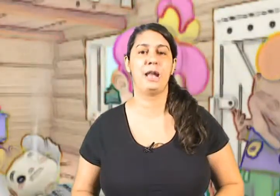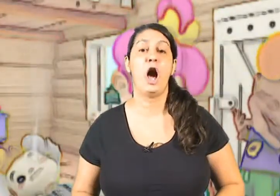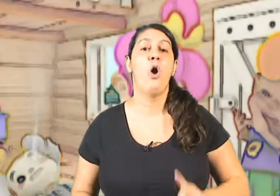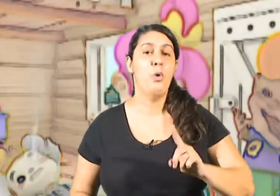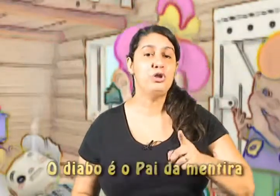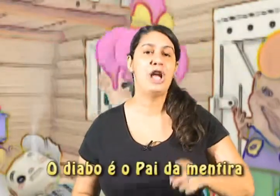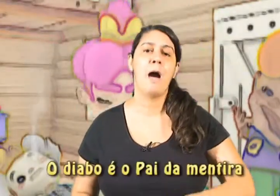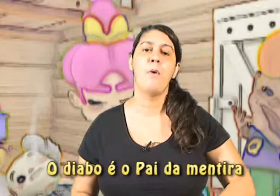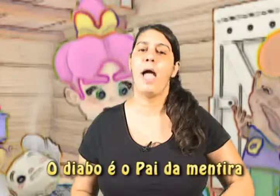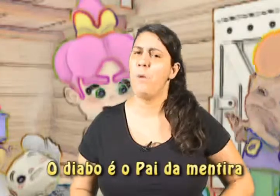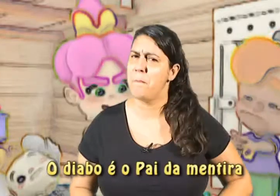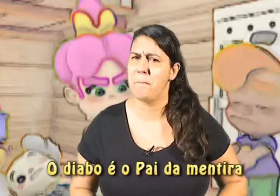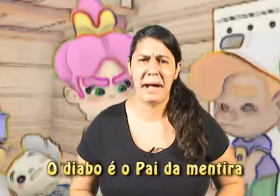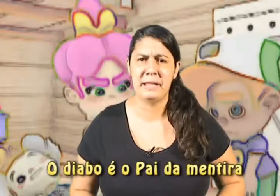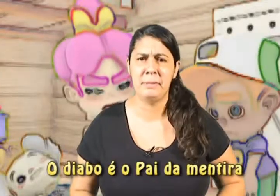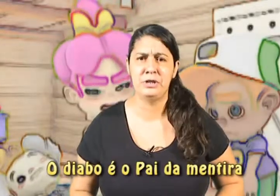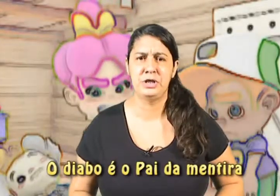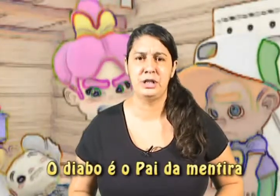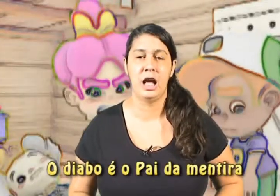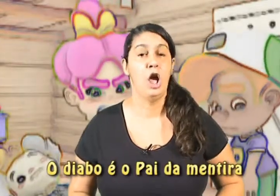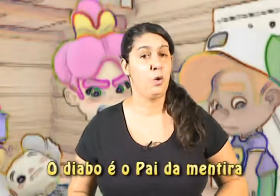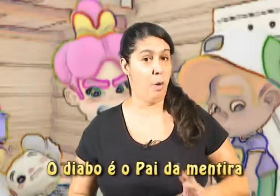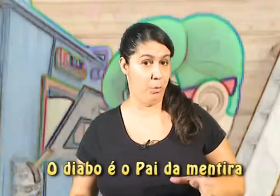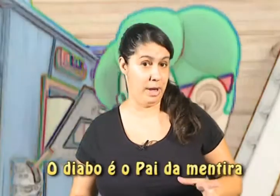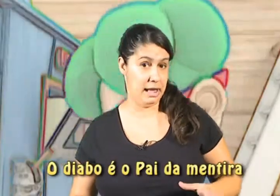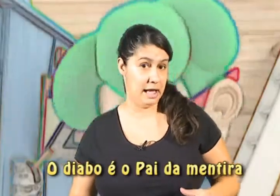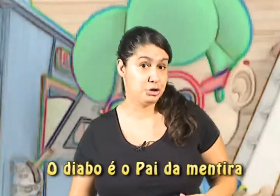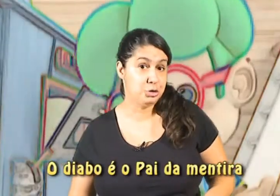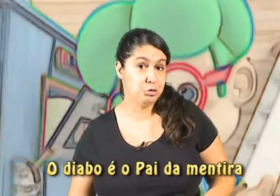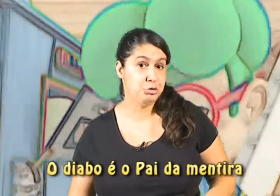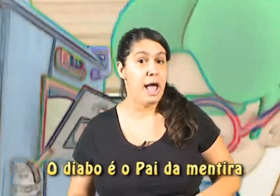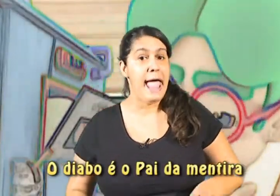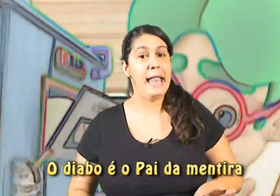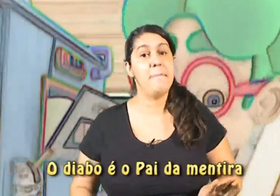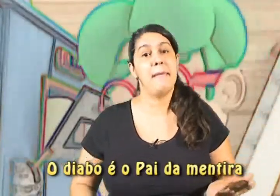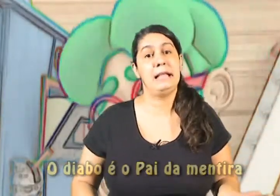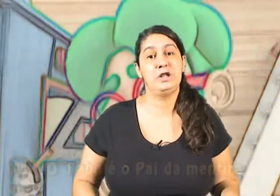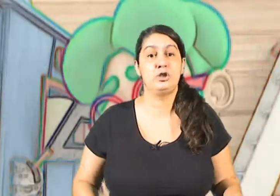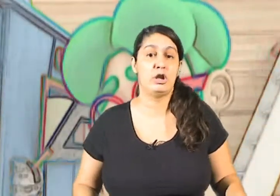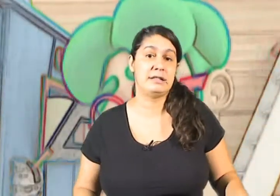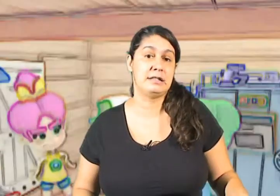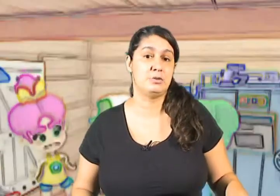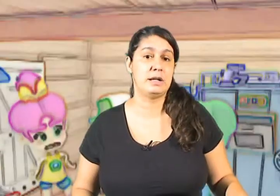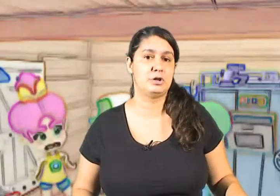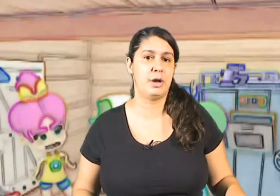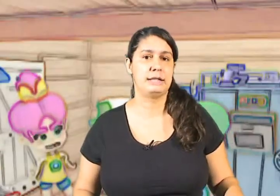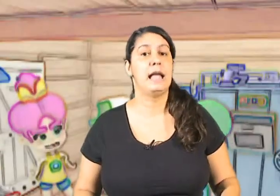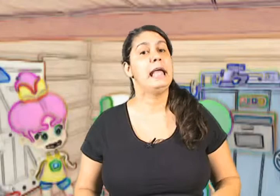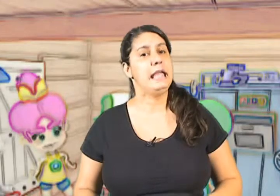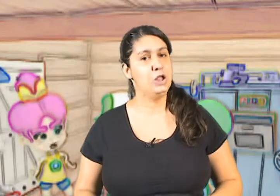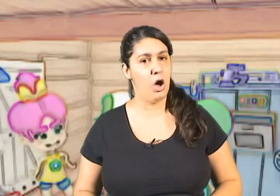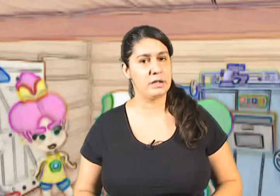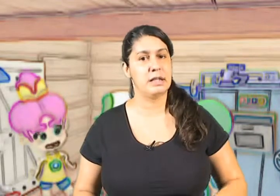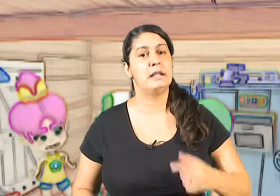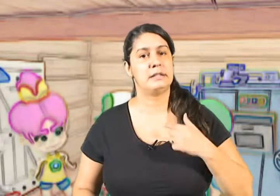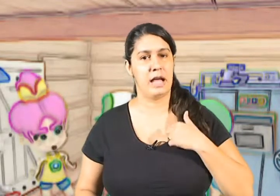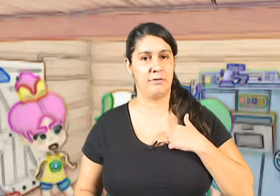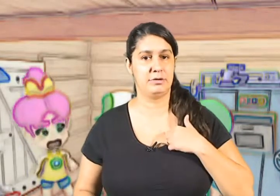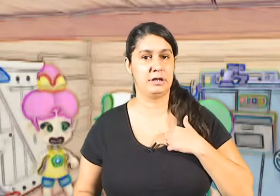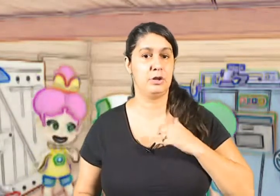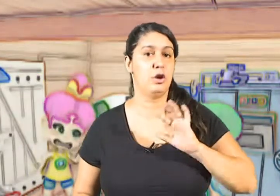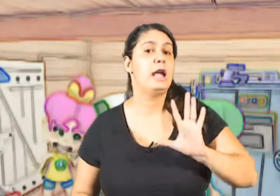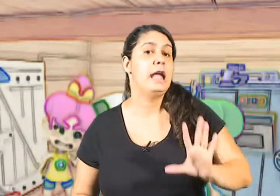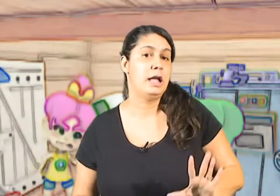sabendo agora o diabo é o pai da mentira como ele é sujo Ele mente em todas as situações e nós